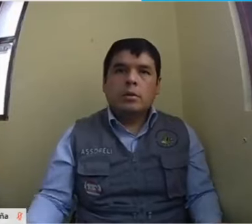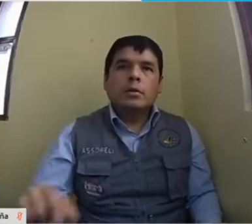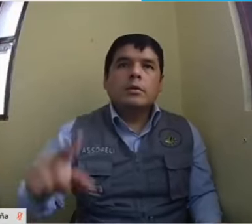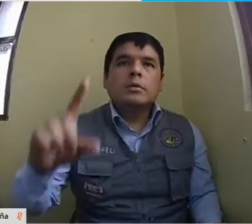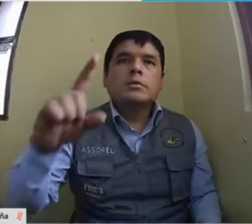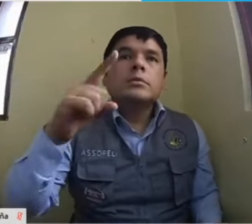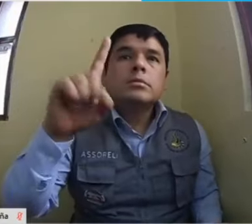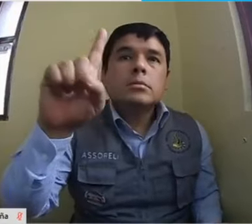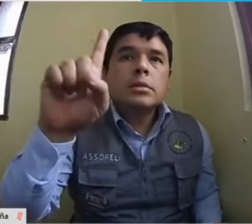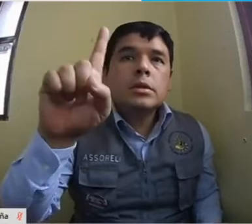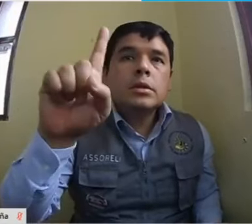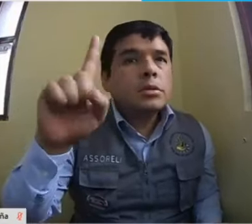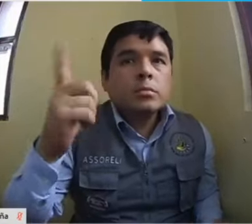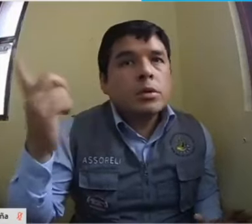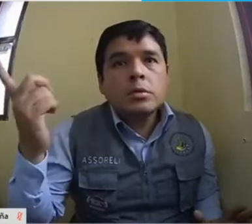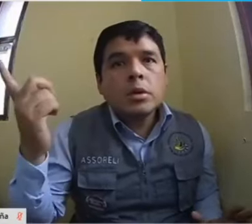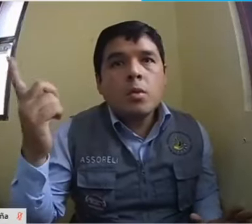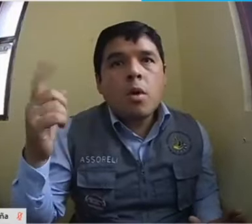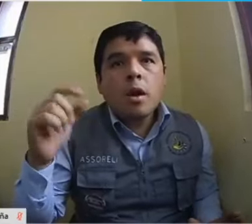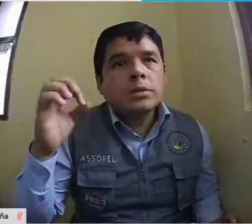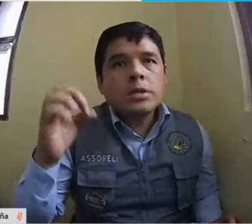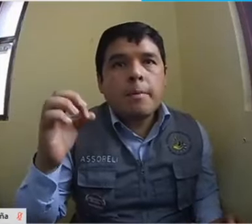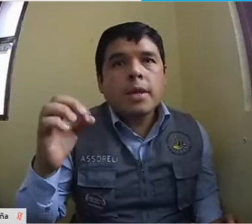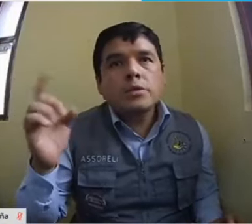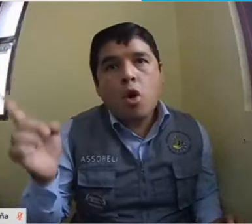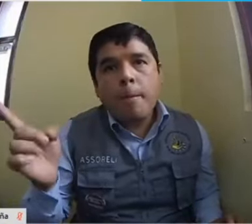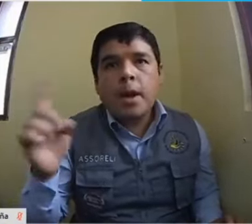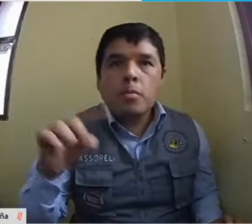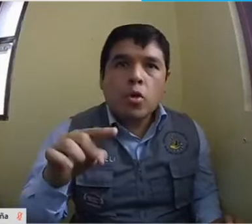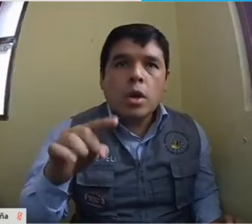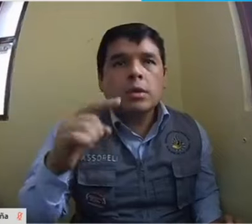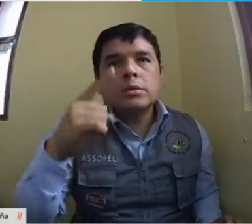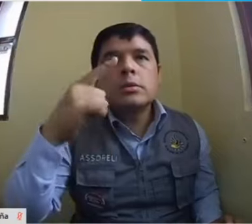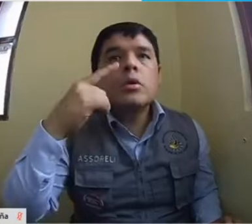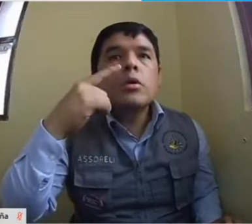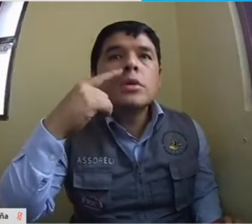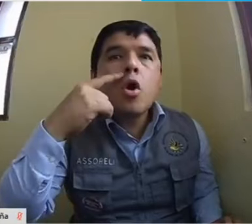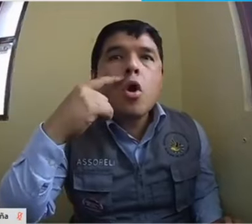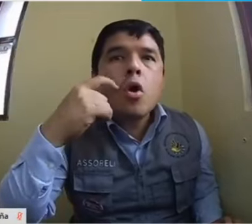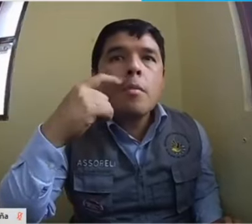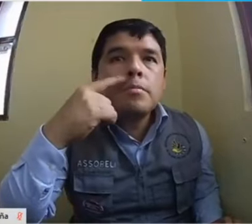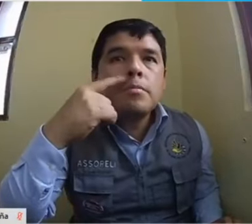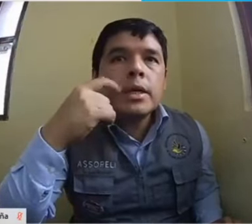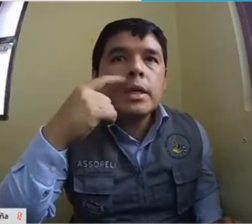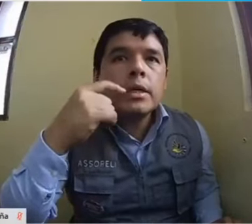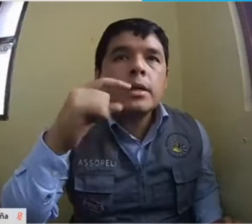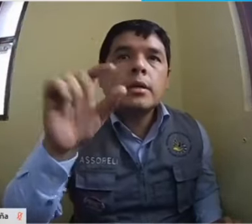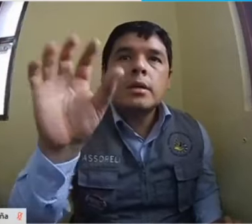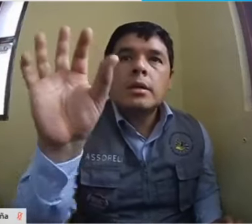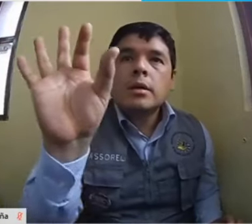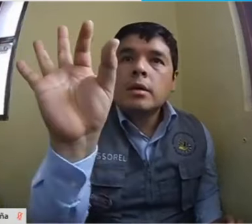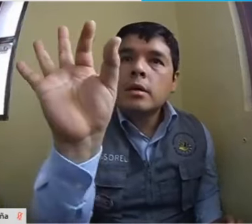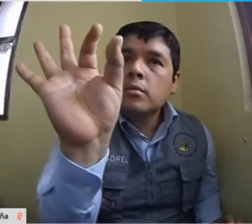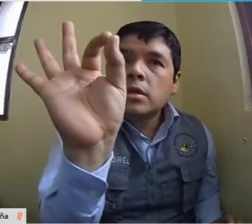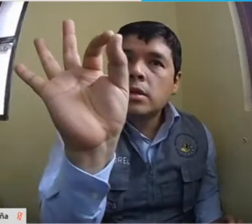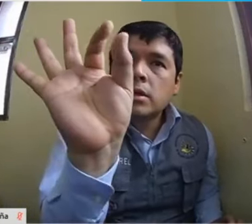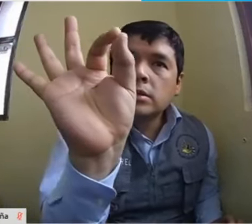La seña de abuelo es igual, diferente solo si es hombre o mujer. Entonces,